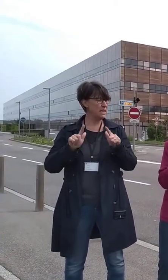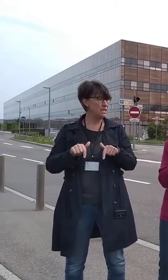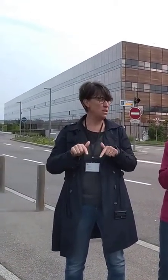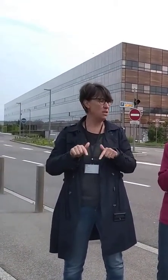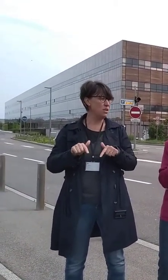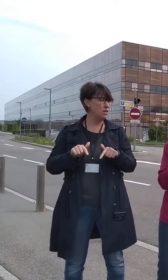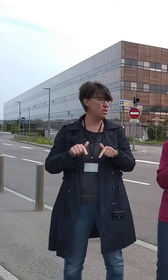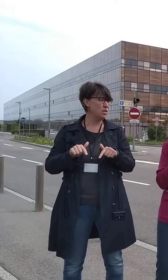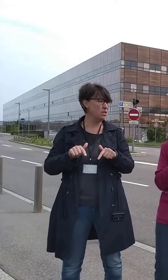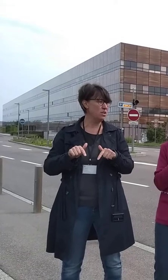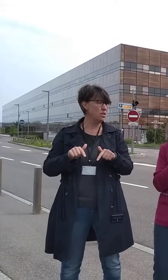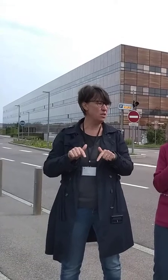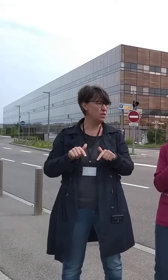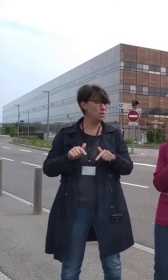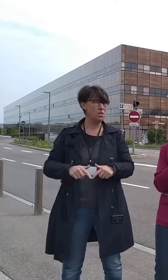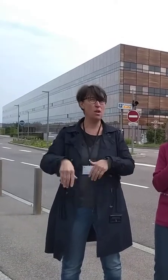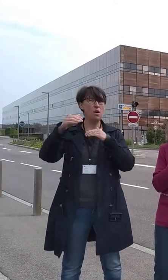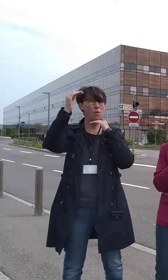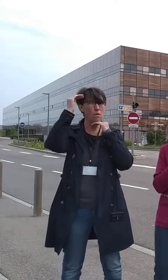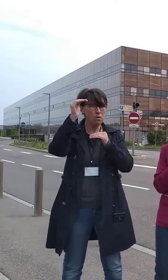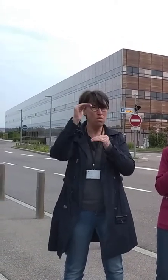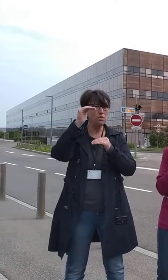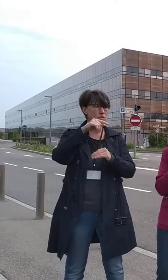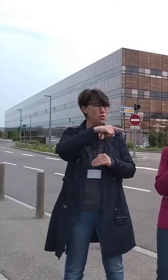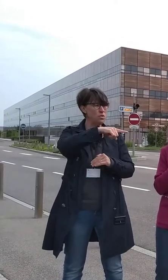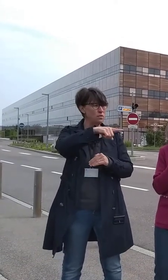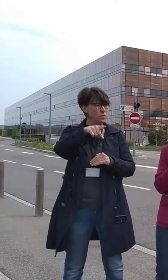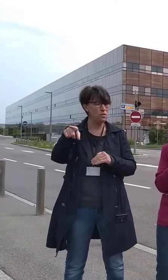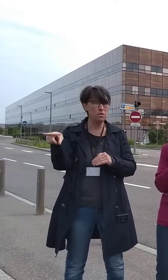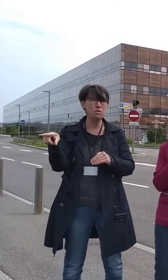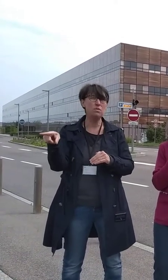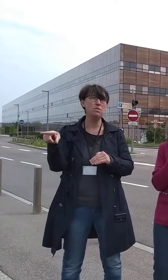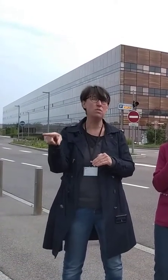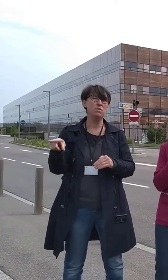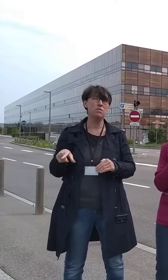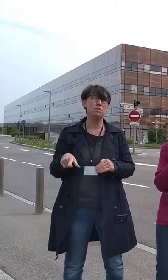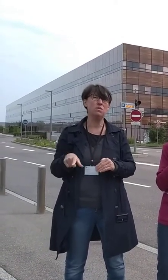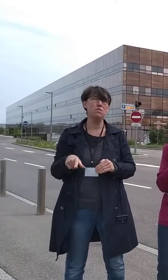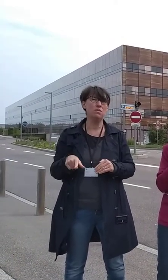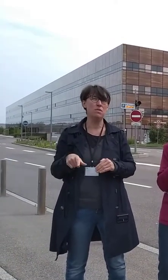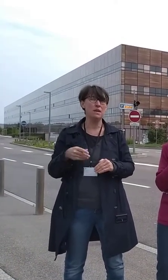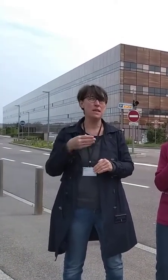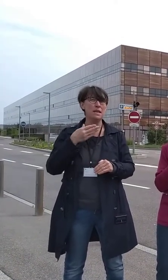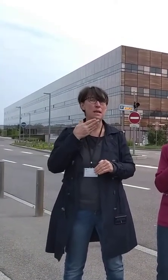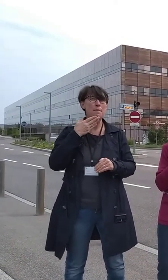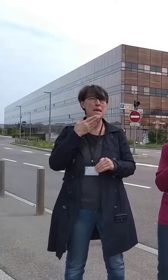êtes présents, on compte sur vous,